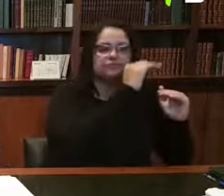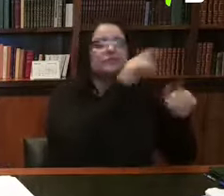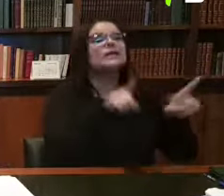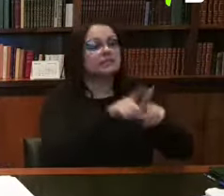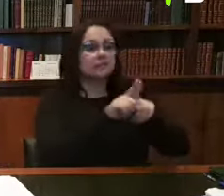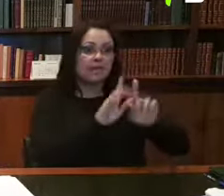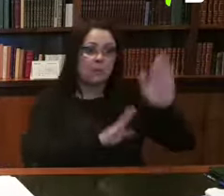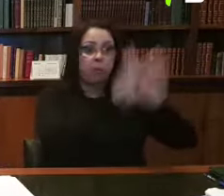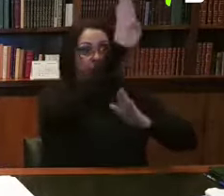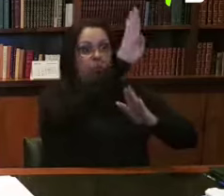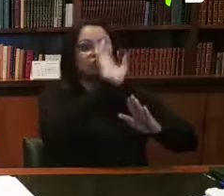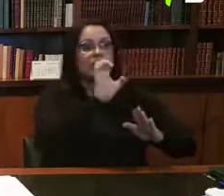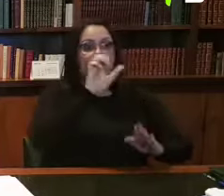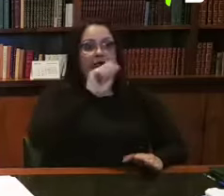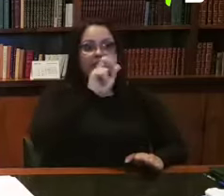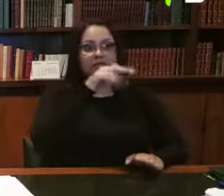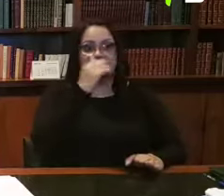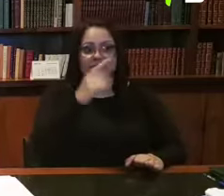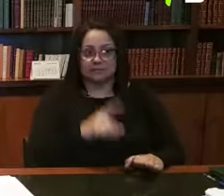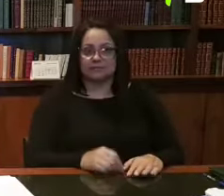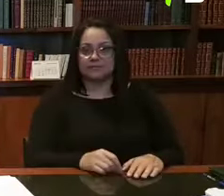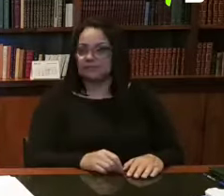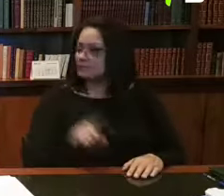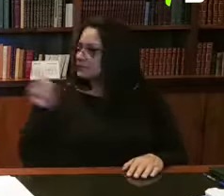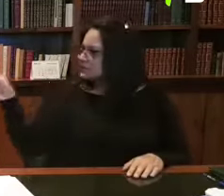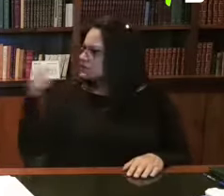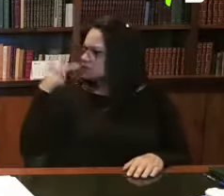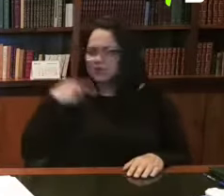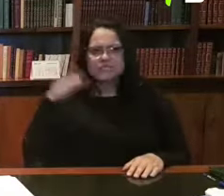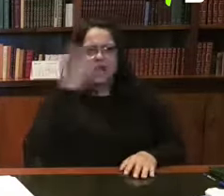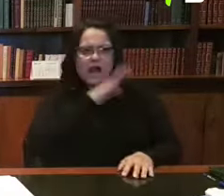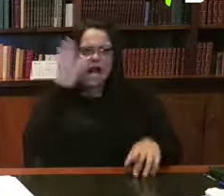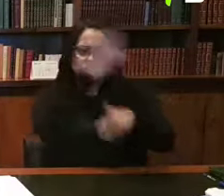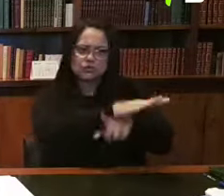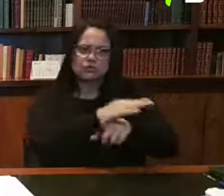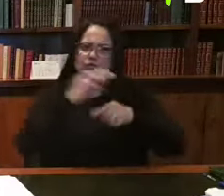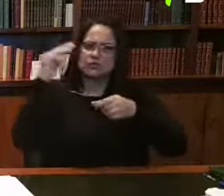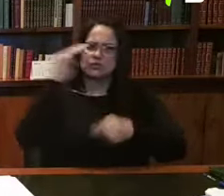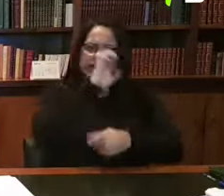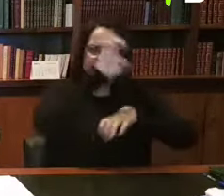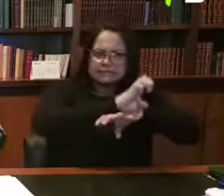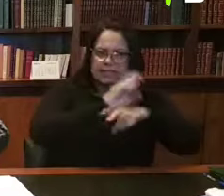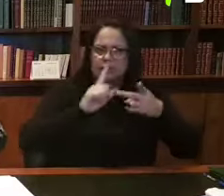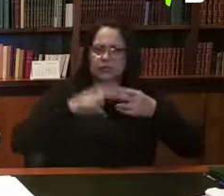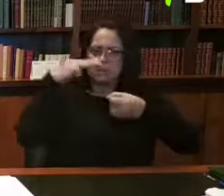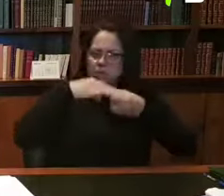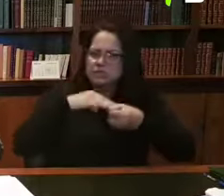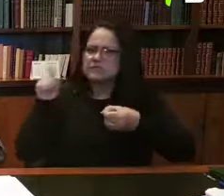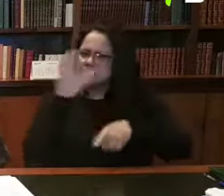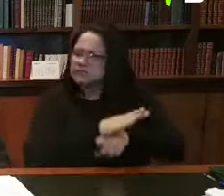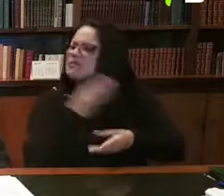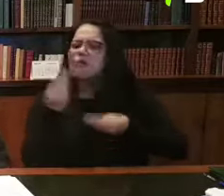pode dizer que o brasil não olhou para salvar alguma coisa você deu o socorro a estado e município em duas oportunidades quanto mais ou menos